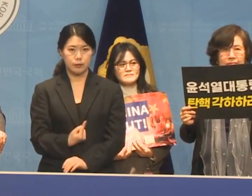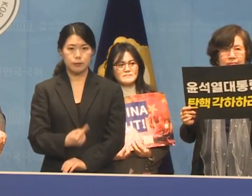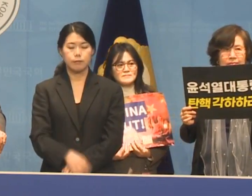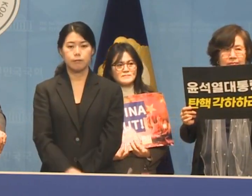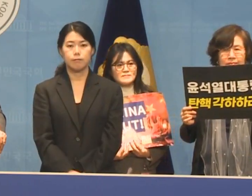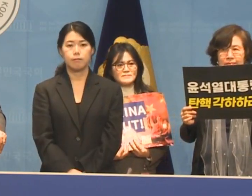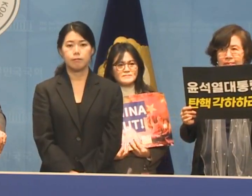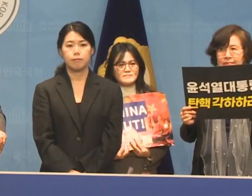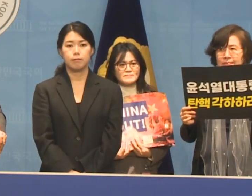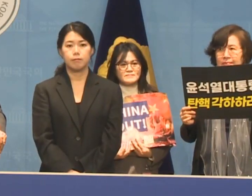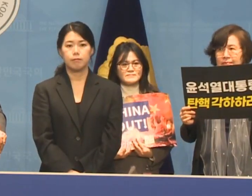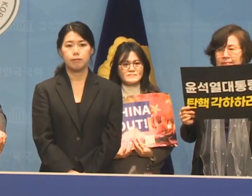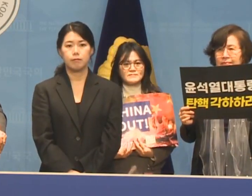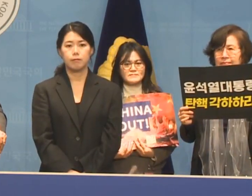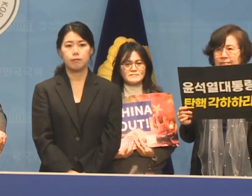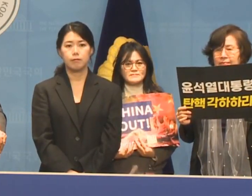섰습니다.